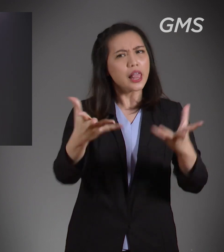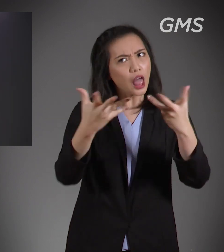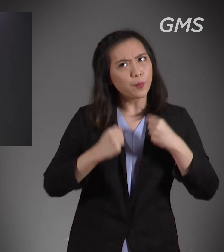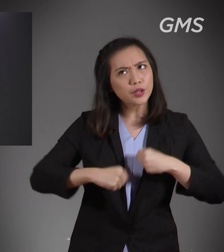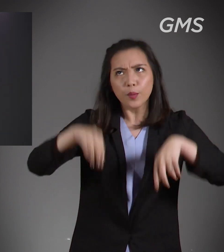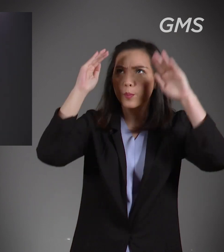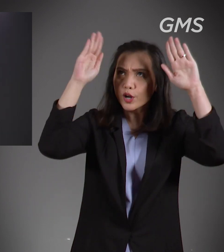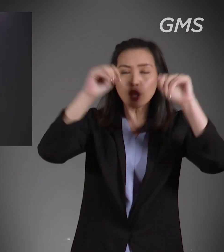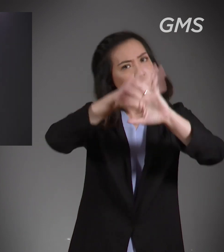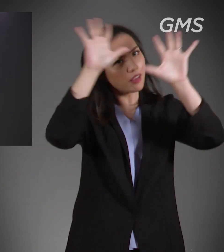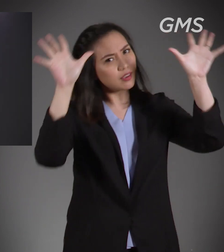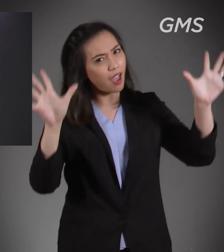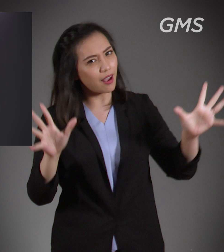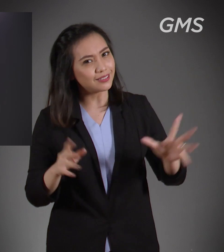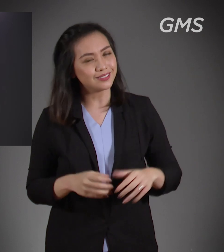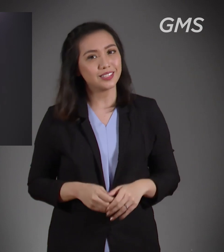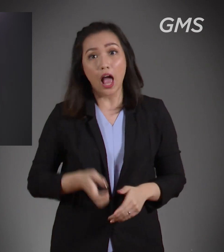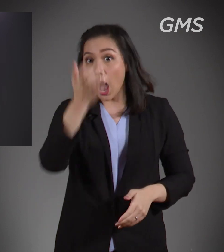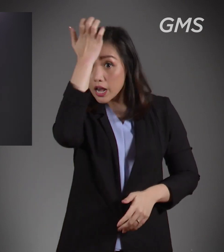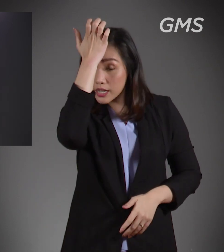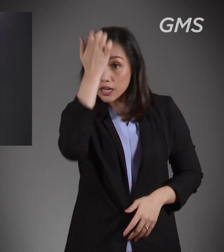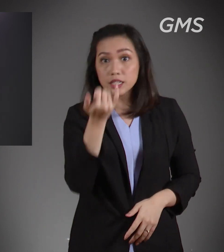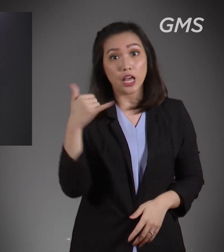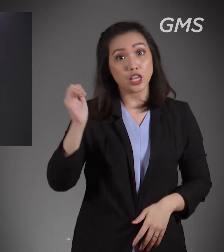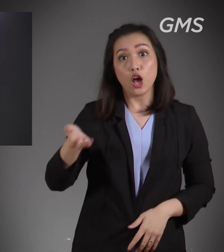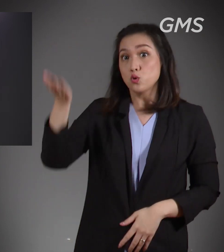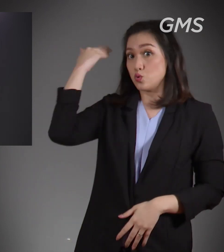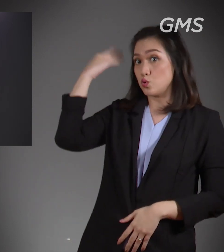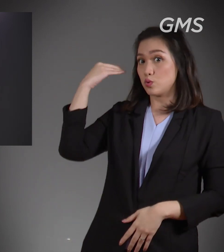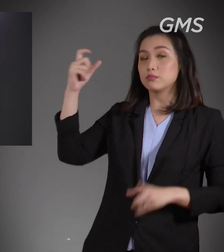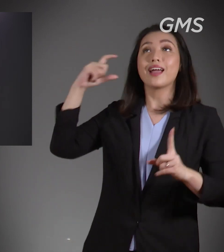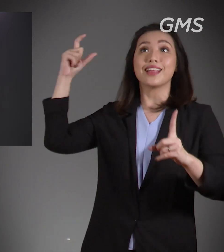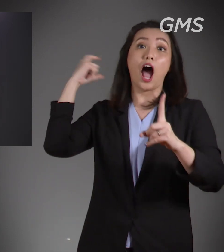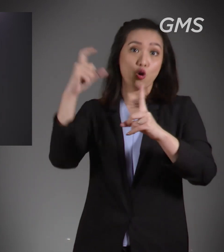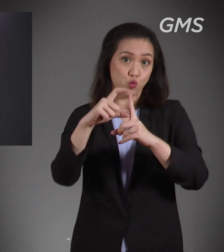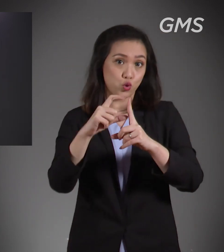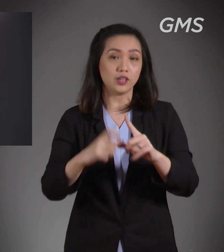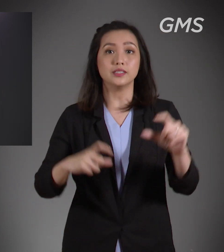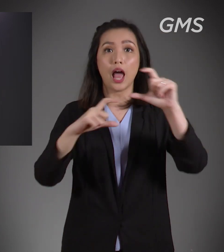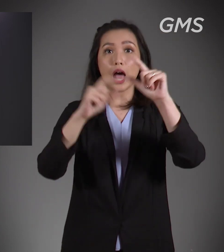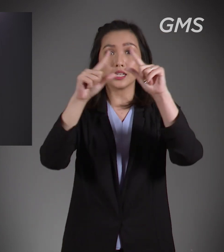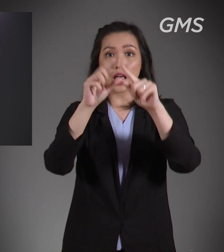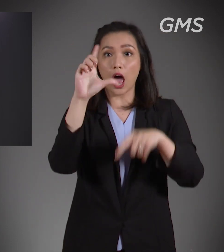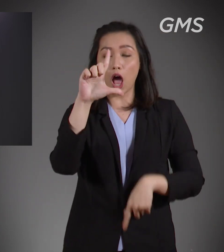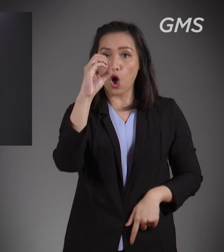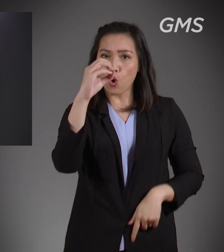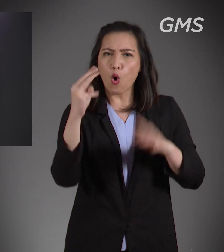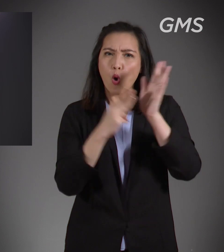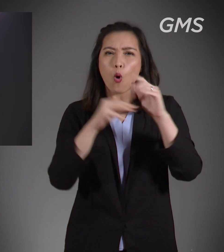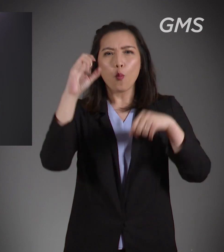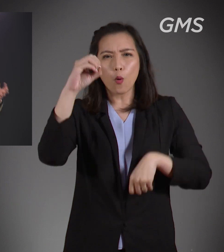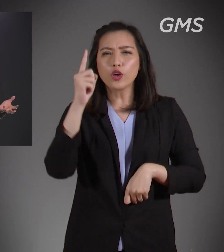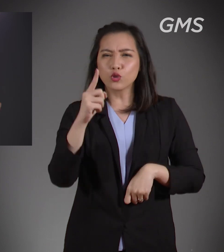yang mengejar hati Tuhannya. A man after God's own heart. Dia lupakah